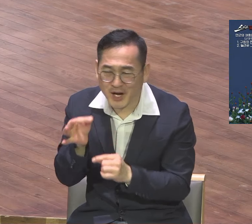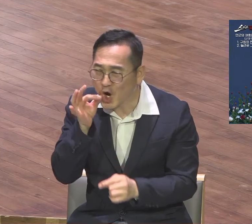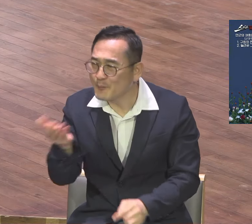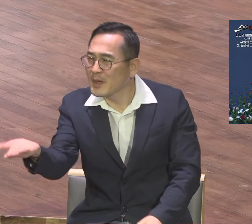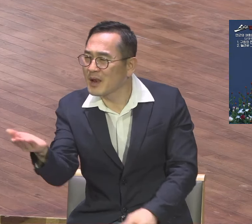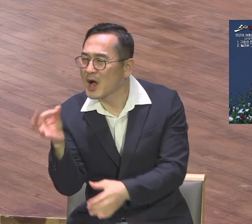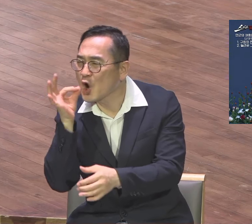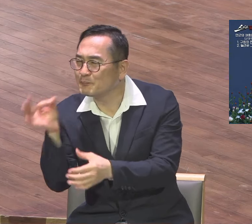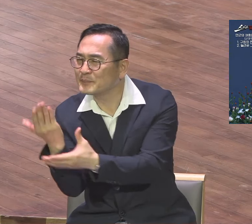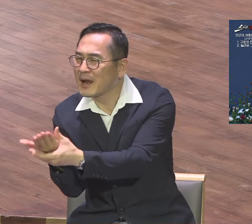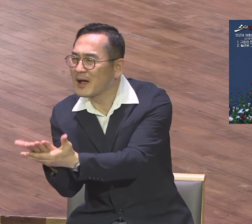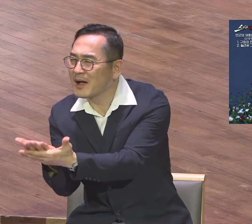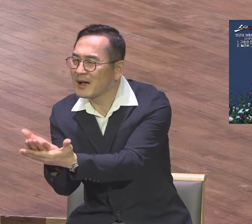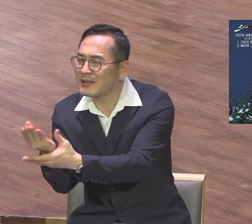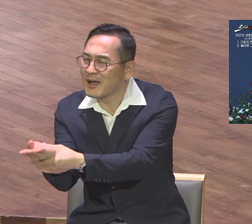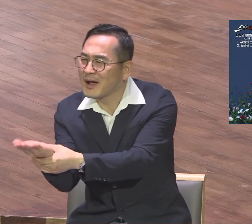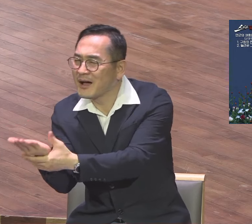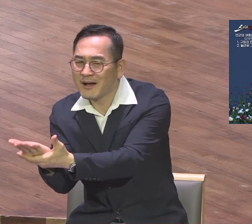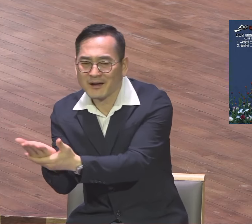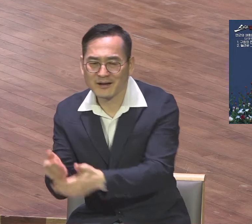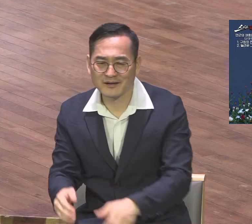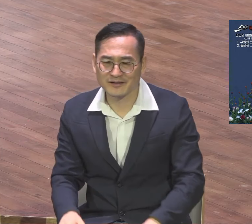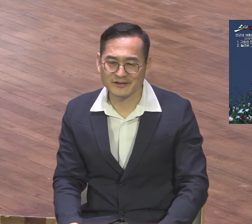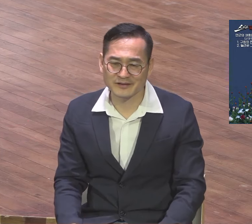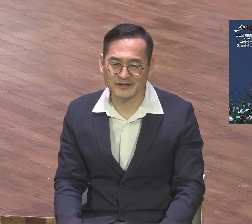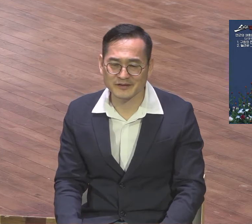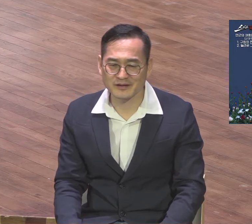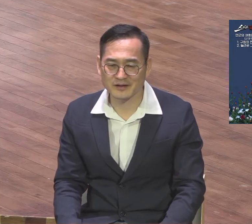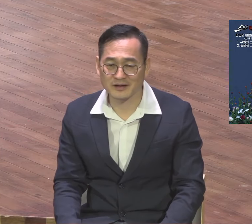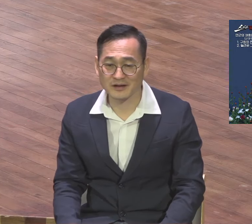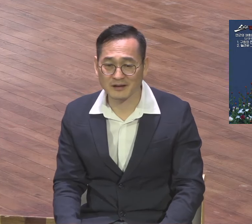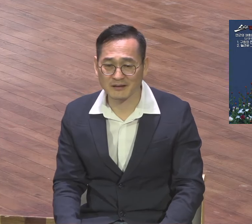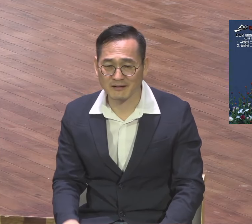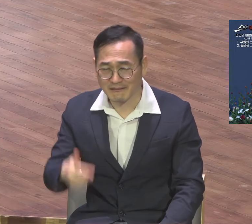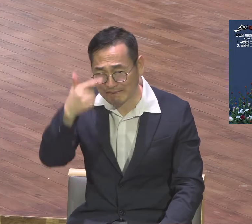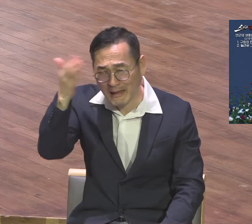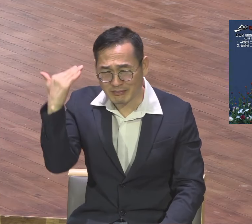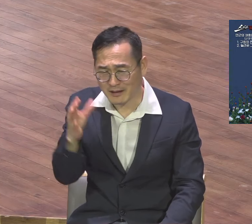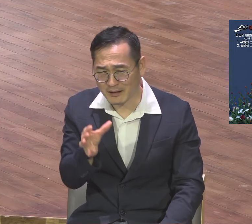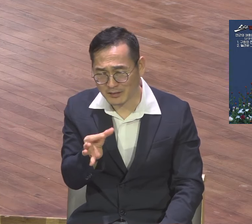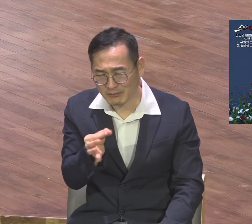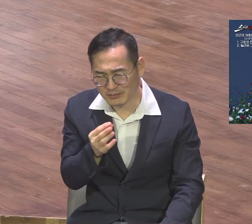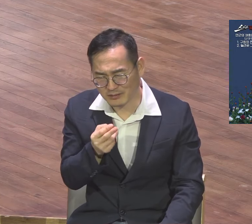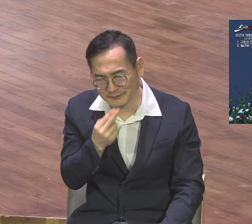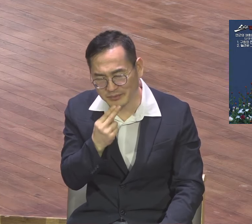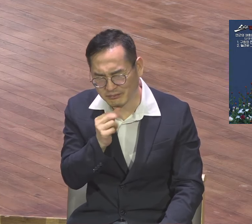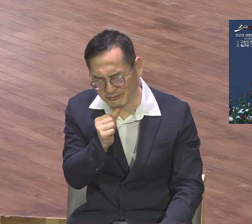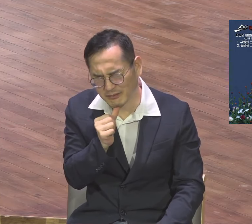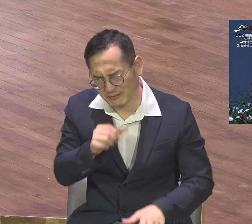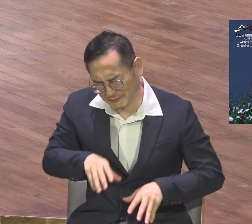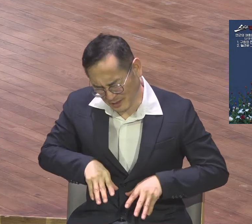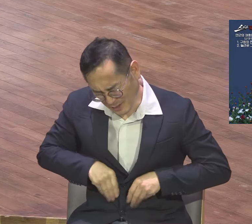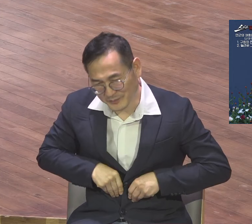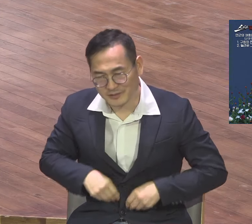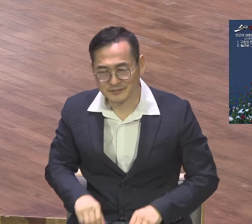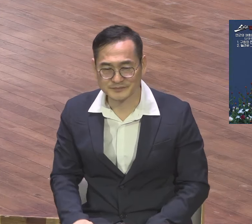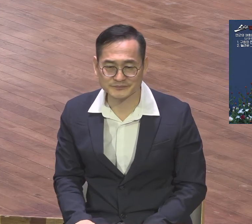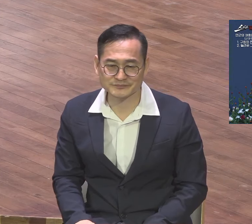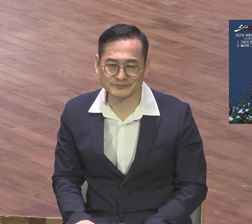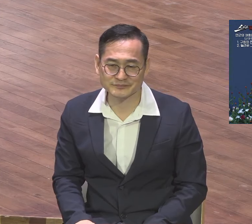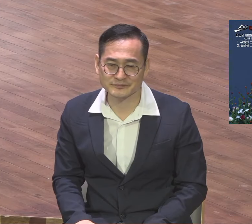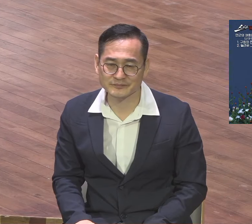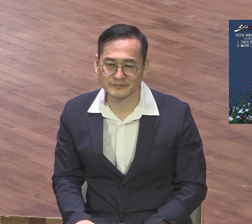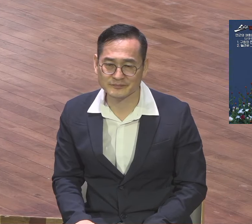헬로껌이라고 헬로껌 껌 달라고. 자 그런 그렇게 살았어요. 그렇게 밥 새끼 먹기가